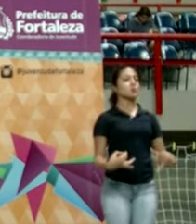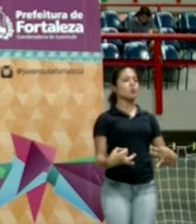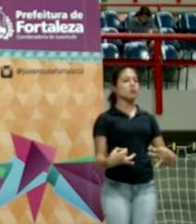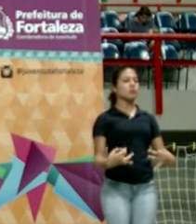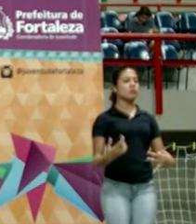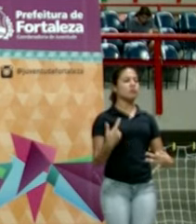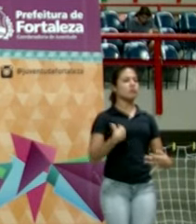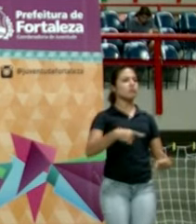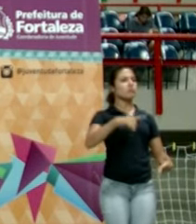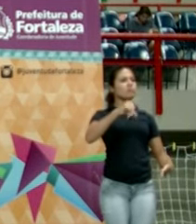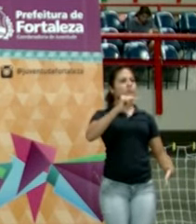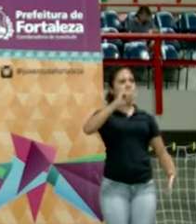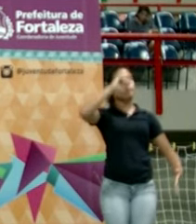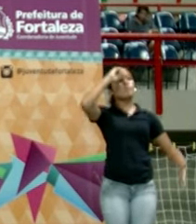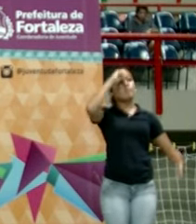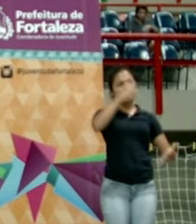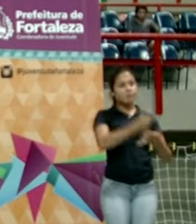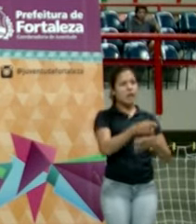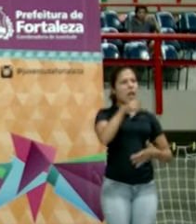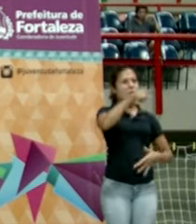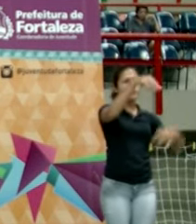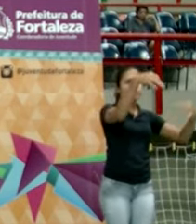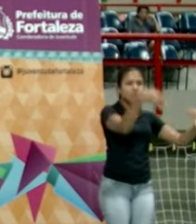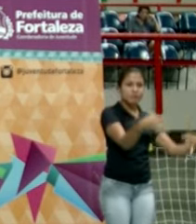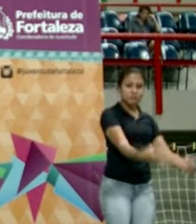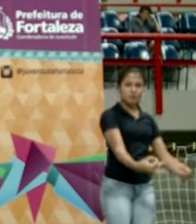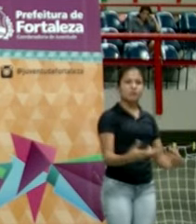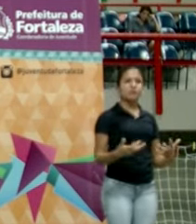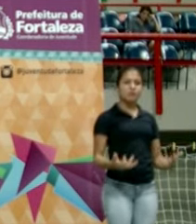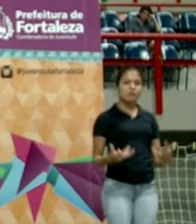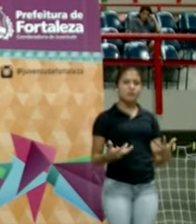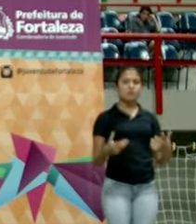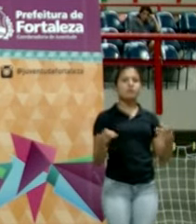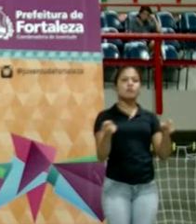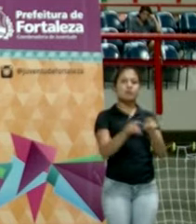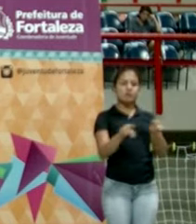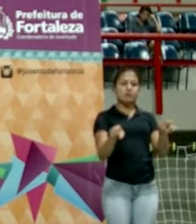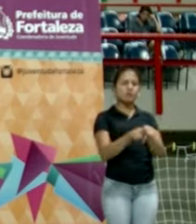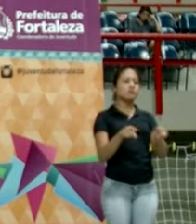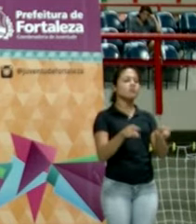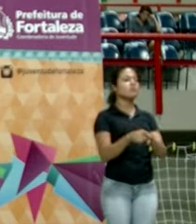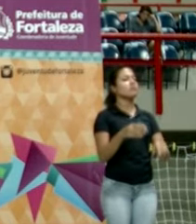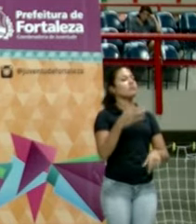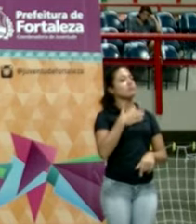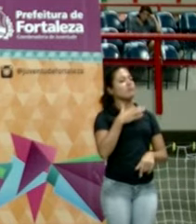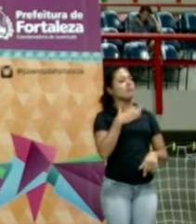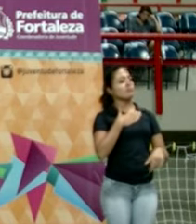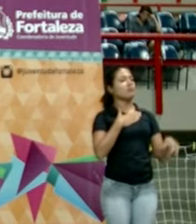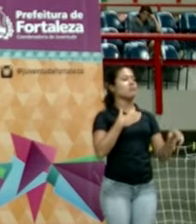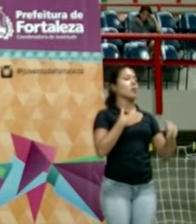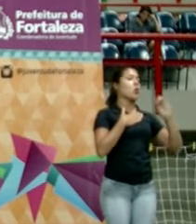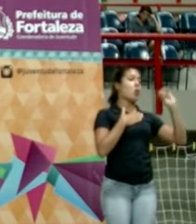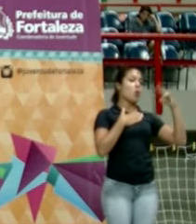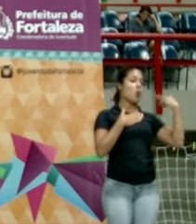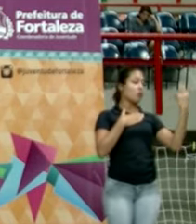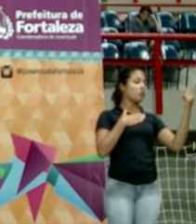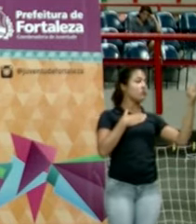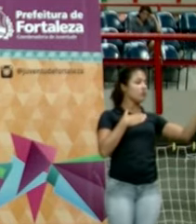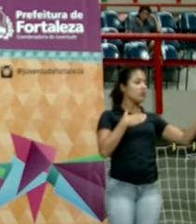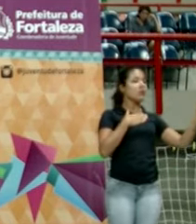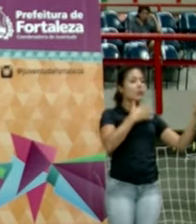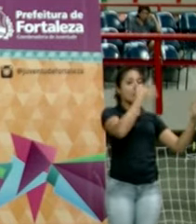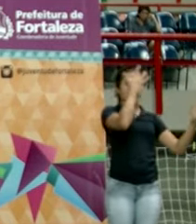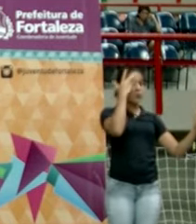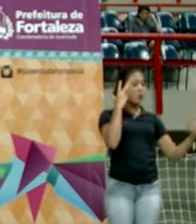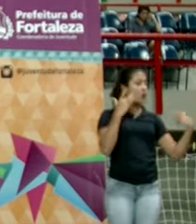escolha própria, o que é justo e que distribui, seja entre si mesmo e um outro, seja entre